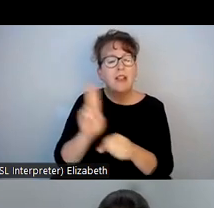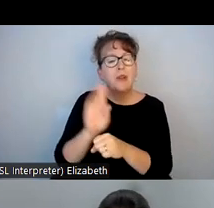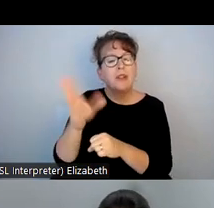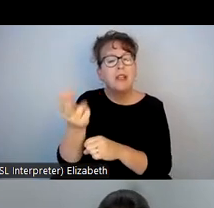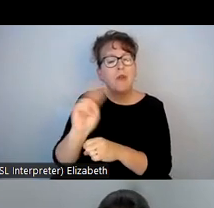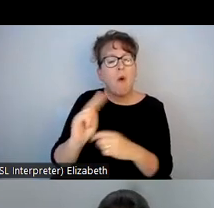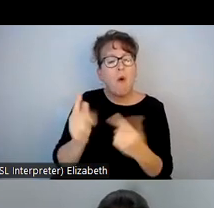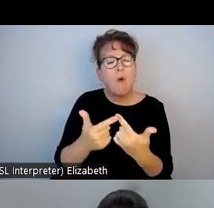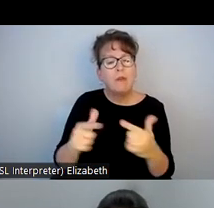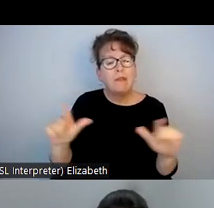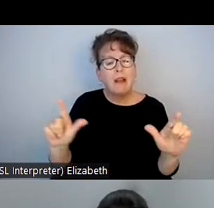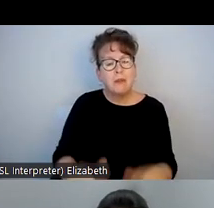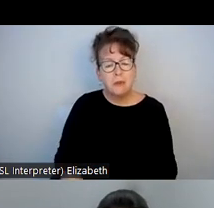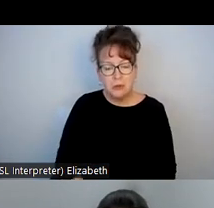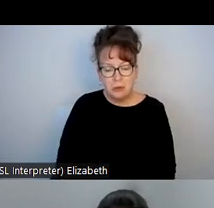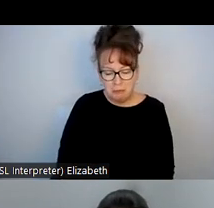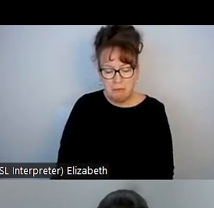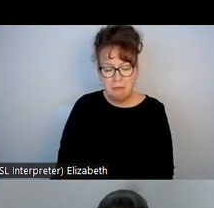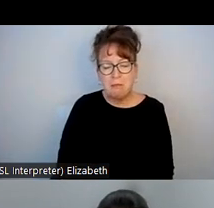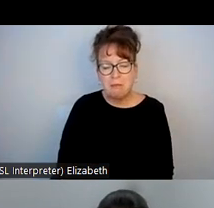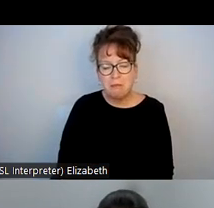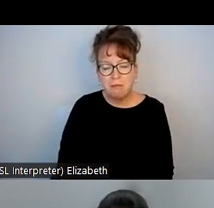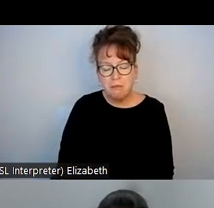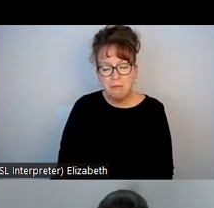la oración en la manera que ustedes quieran